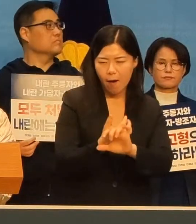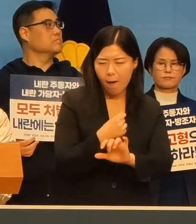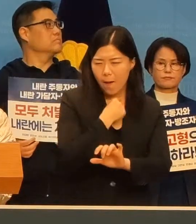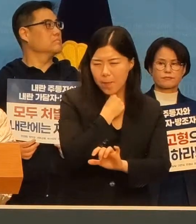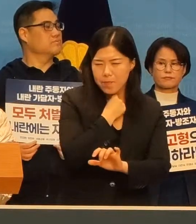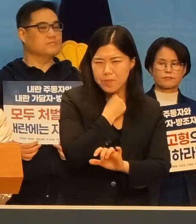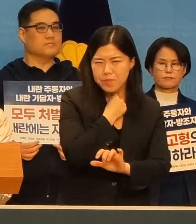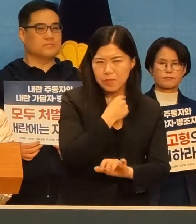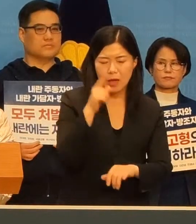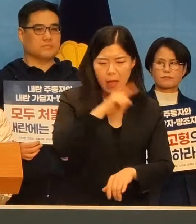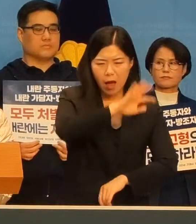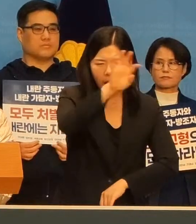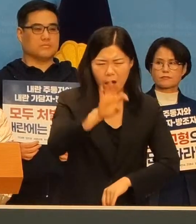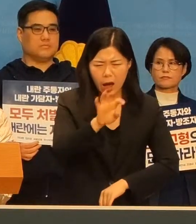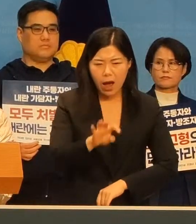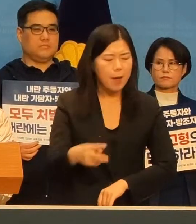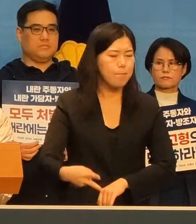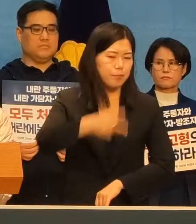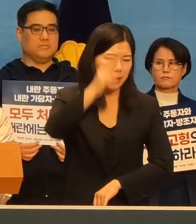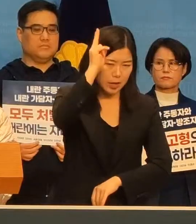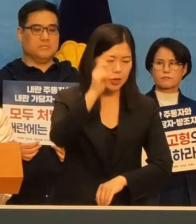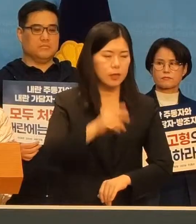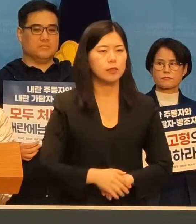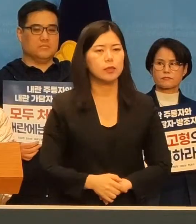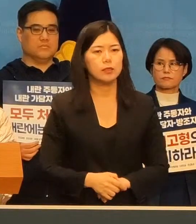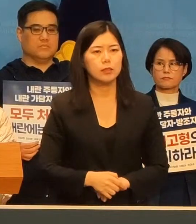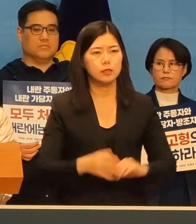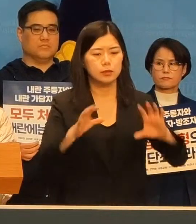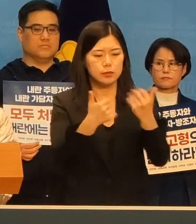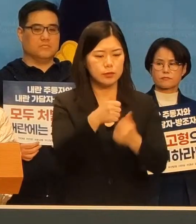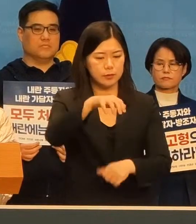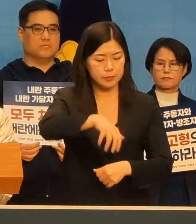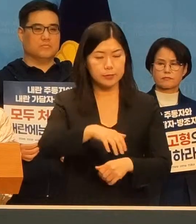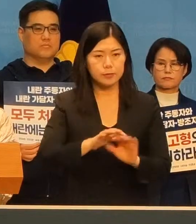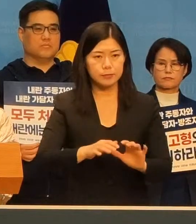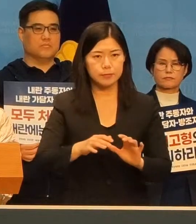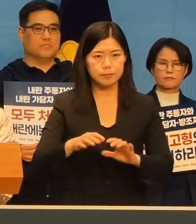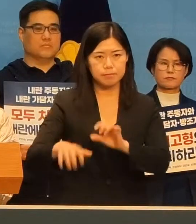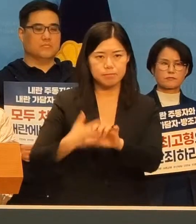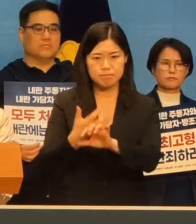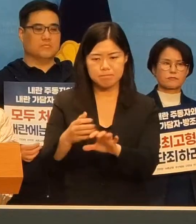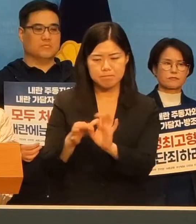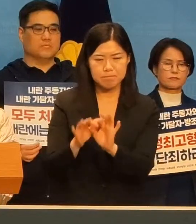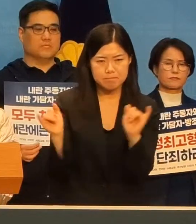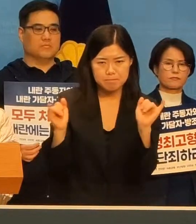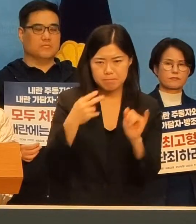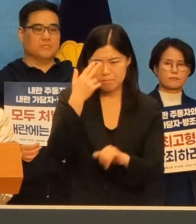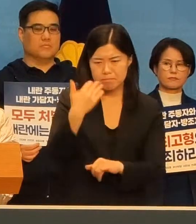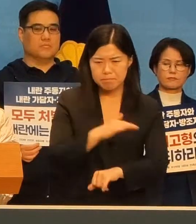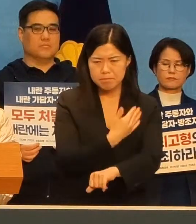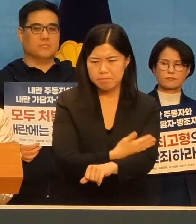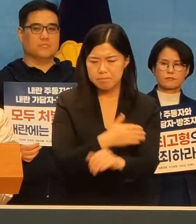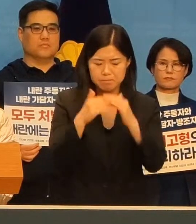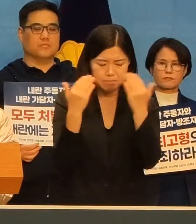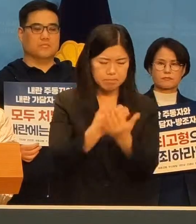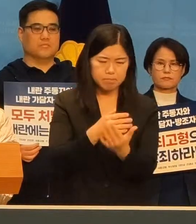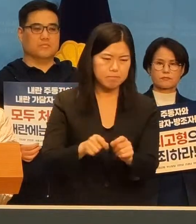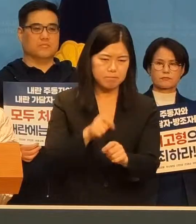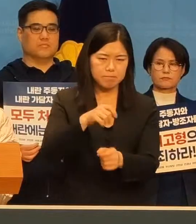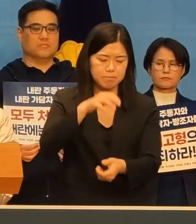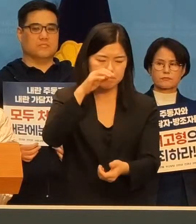만드는 악순환을 끊어야 합니다. 국회는 내란 관련자에 대한 사면권의 영구적